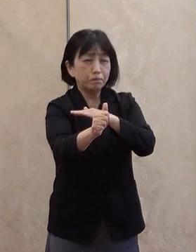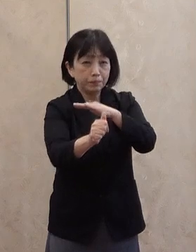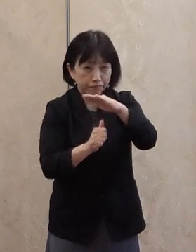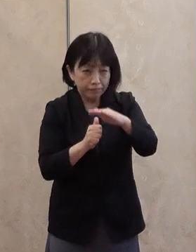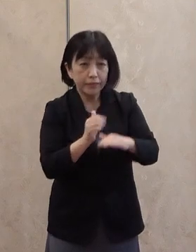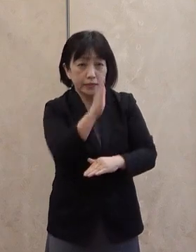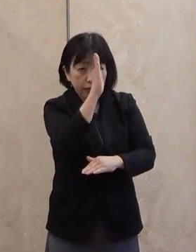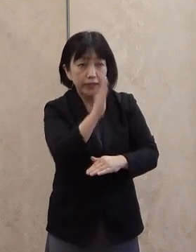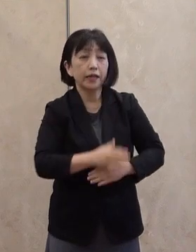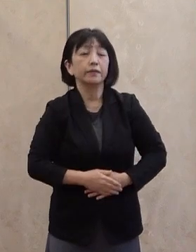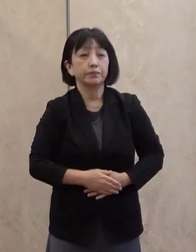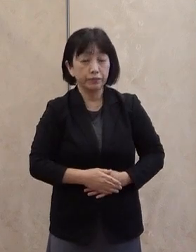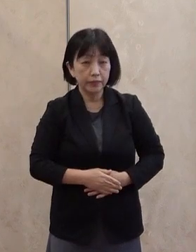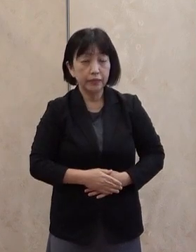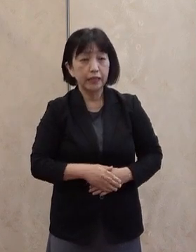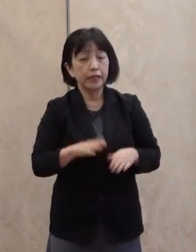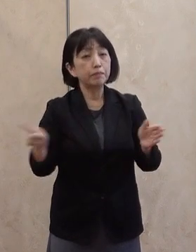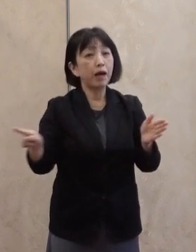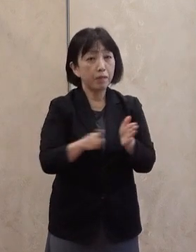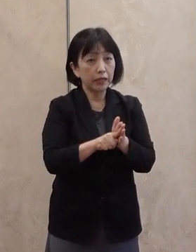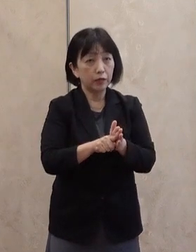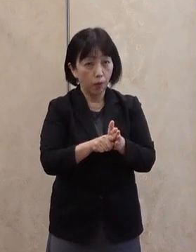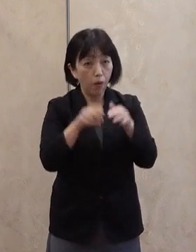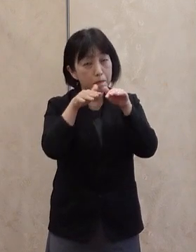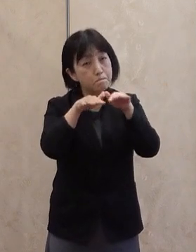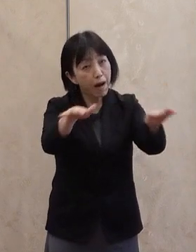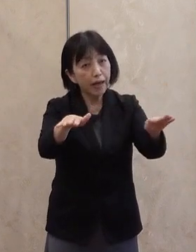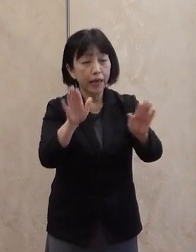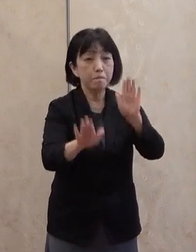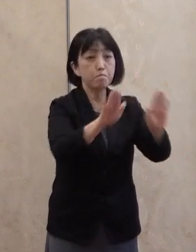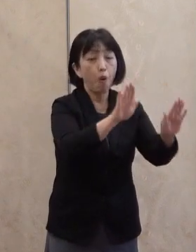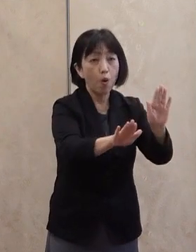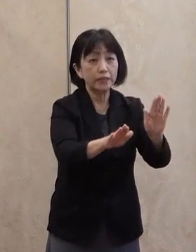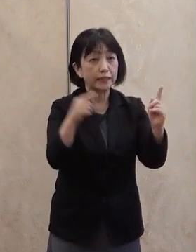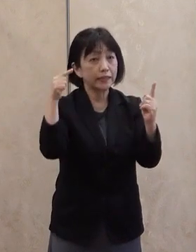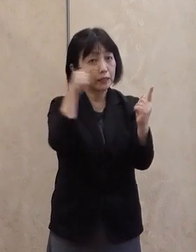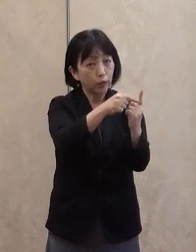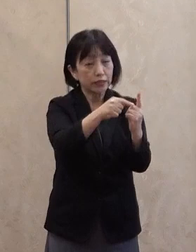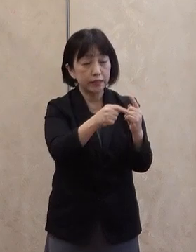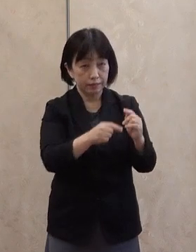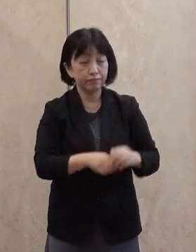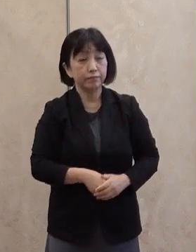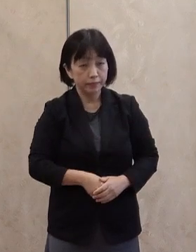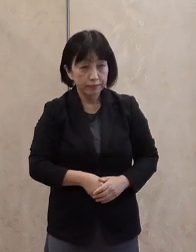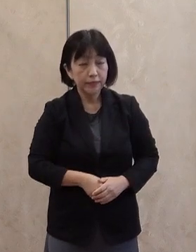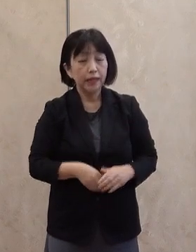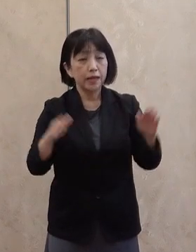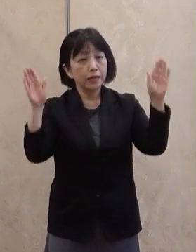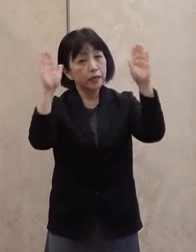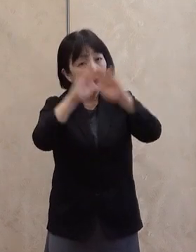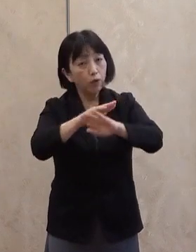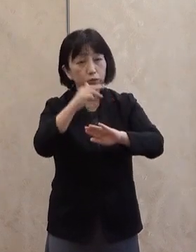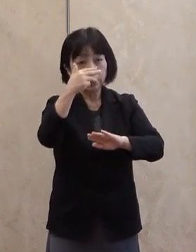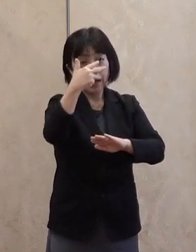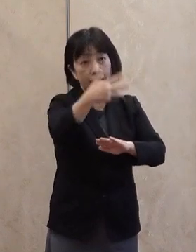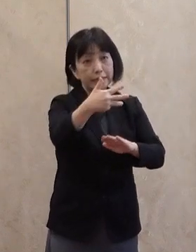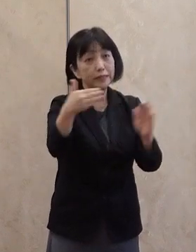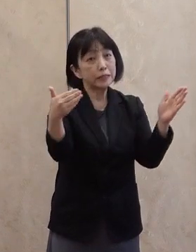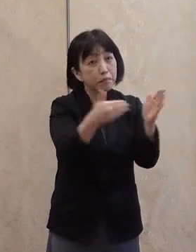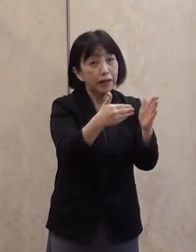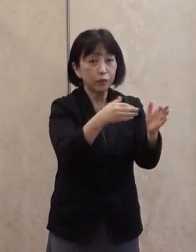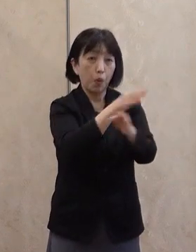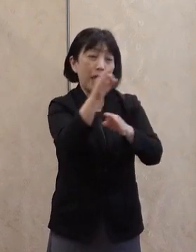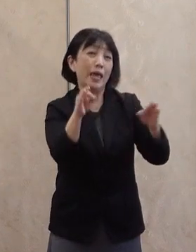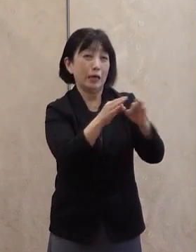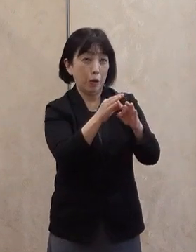のまん延防止措置、おととい始まりましたまん延防止措置、夜8時までの時短の要請であったり、さまざまございますが、